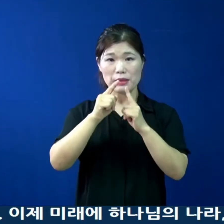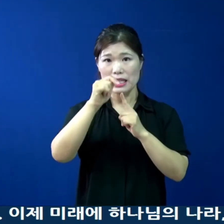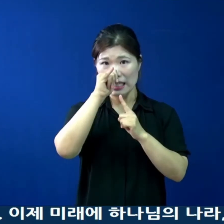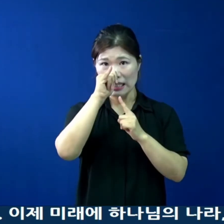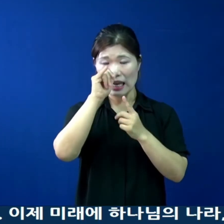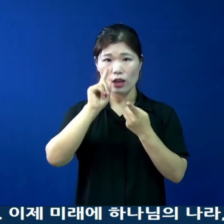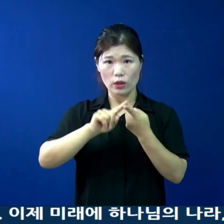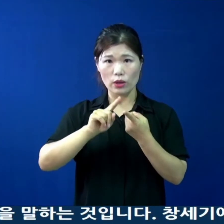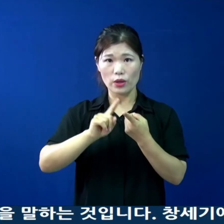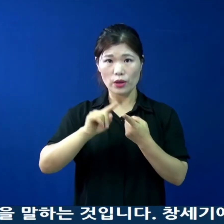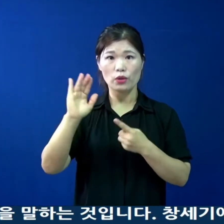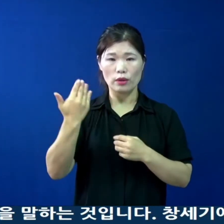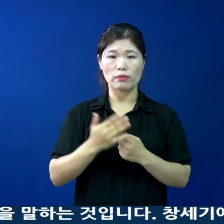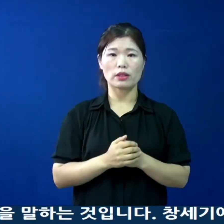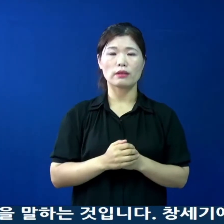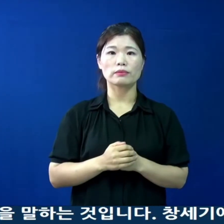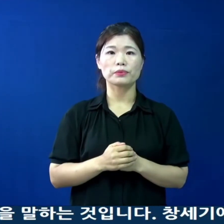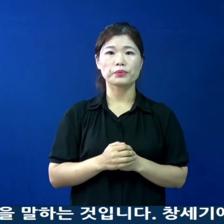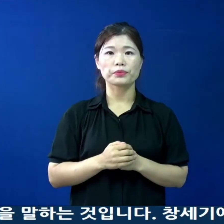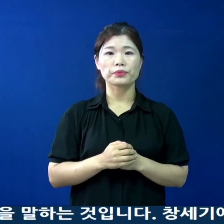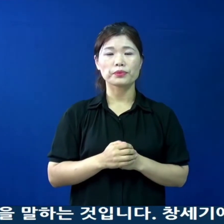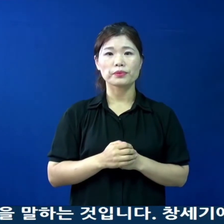그대로 이어진다는 것을 알 수 있습니다.